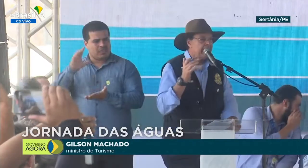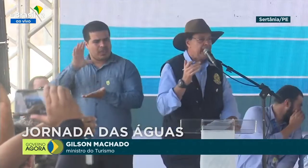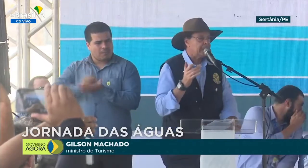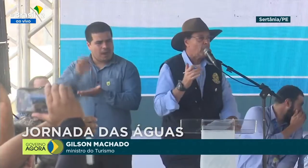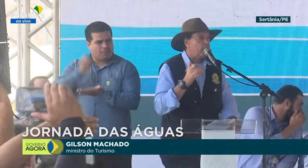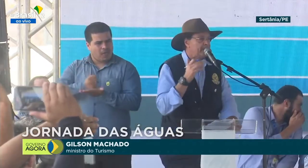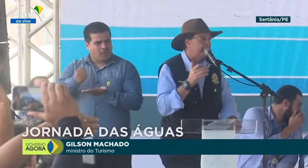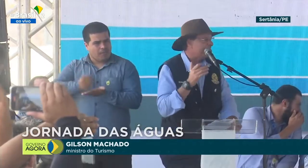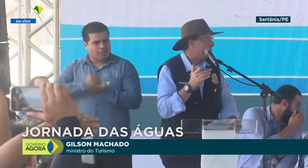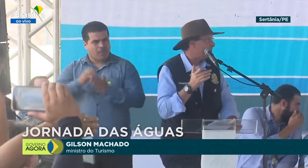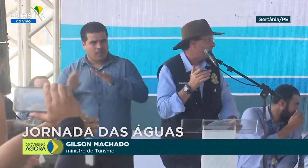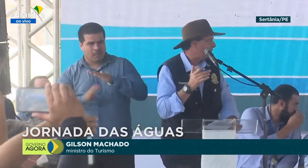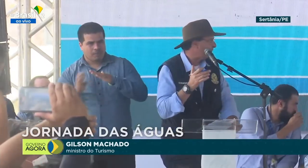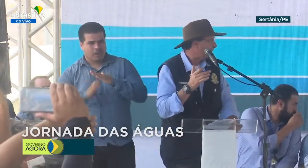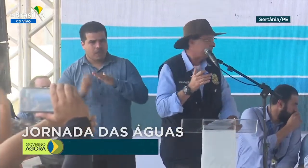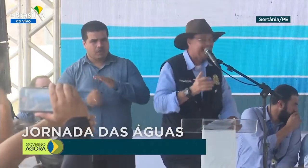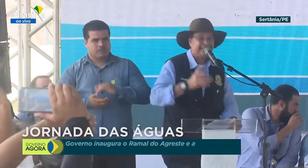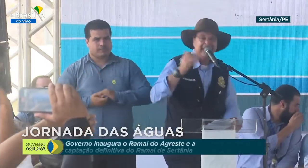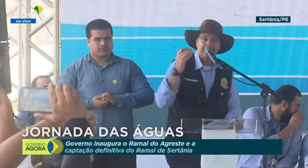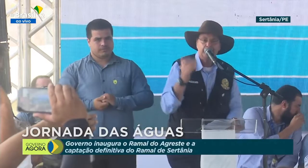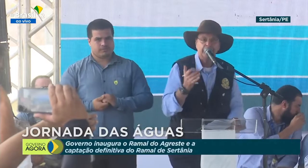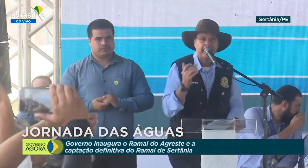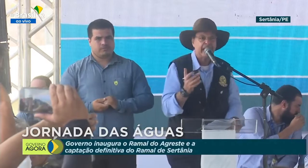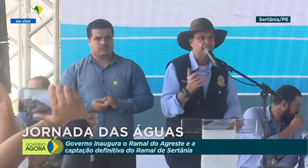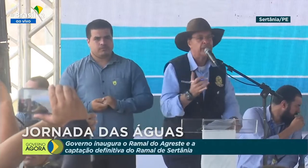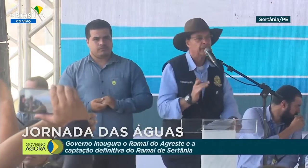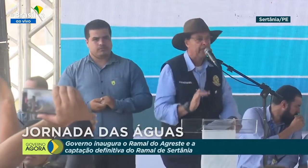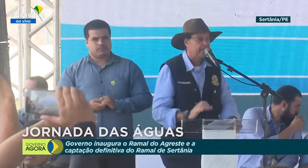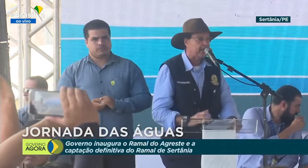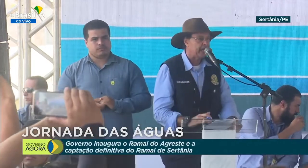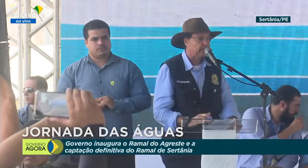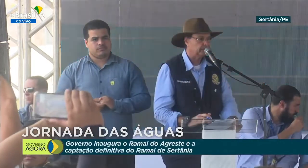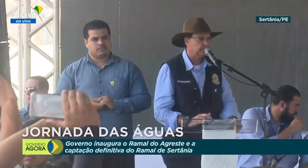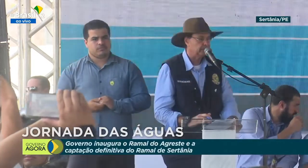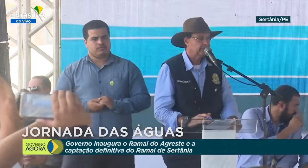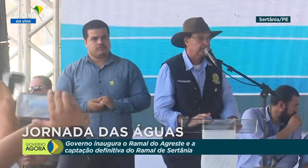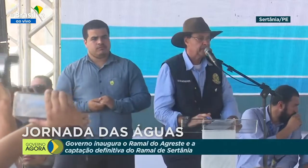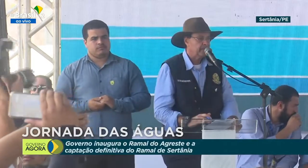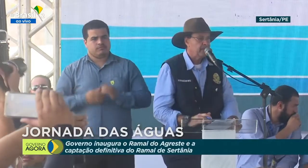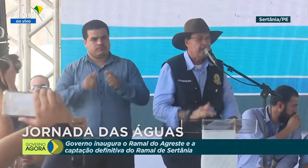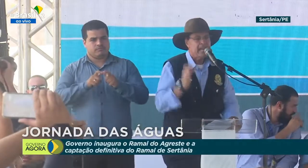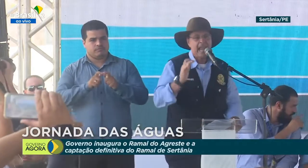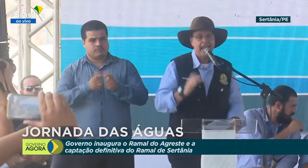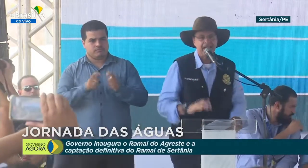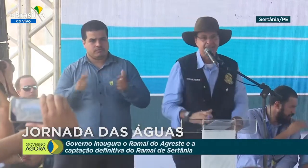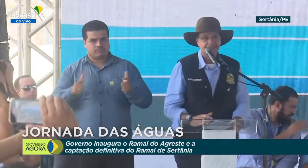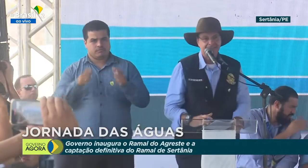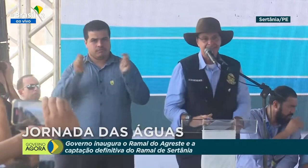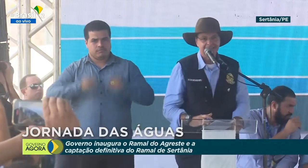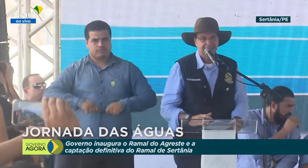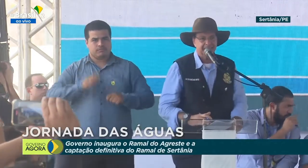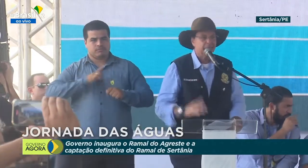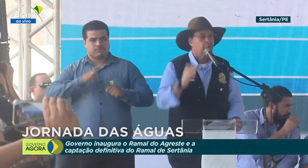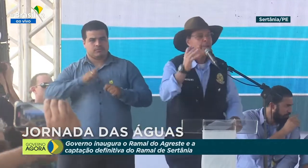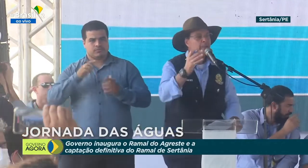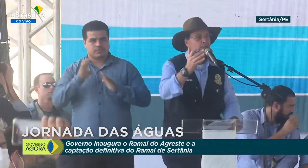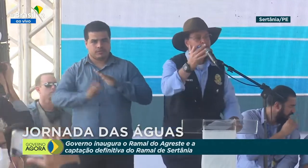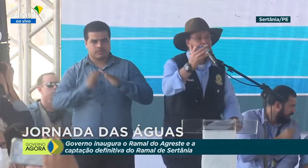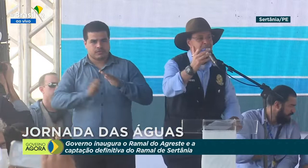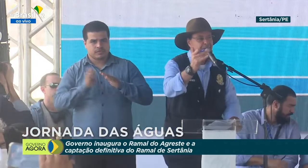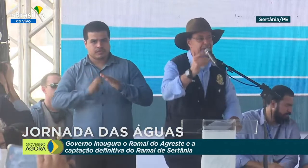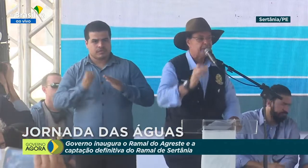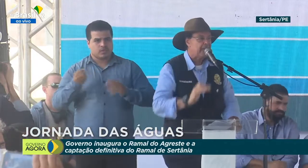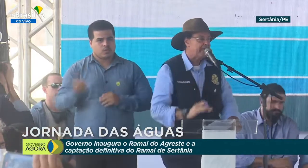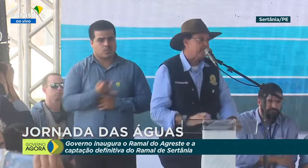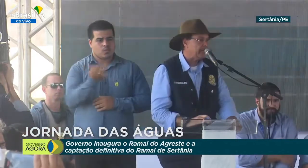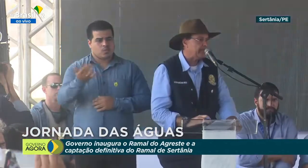Não adianta, como o presidente sempre diz, ter tantos direitos e não ter emprego. Ninguém dos